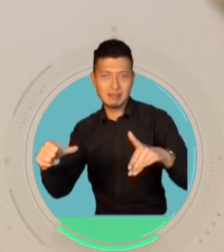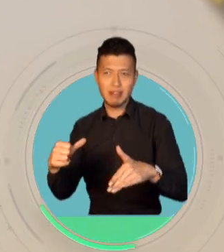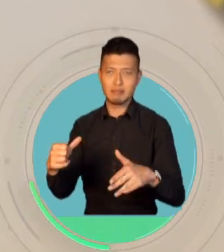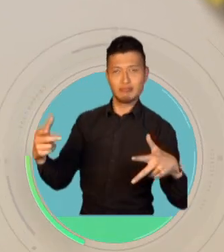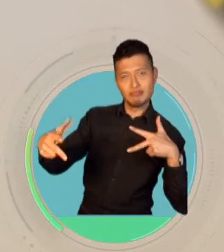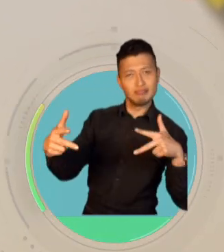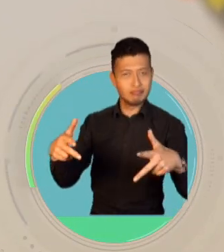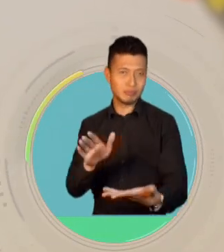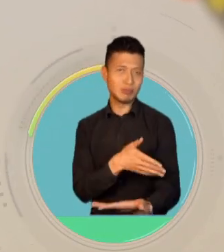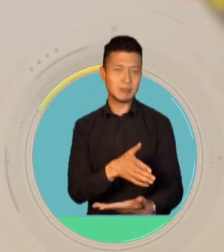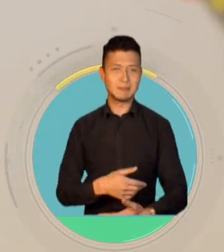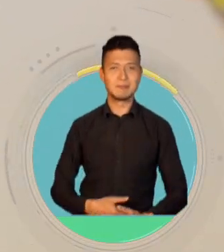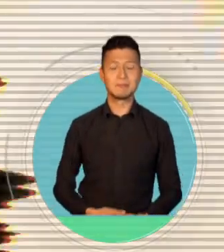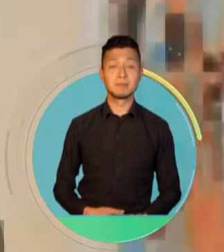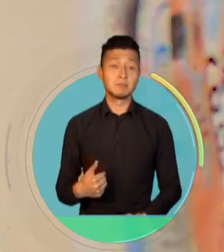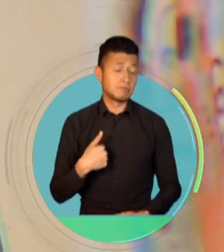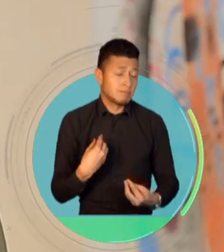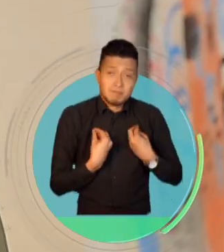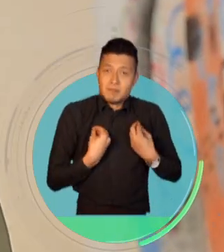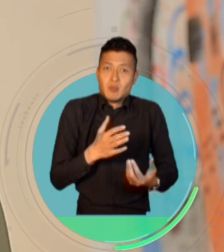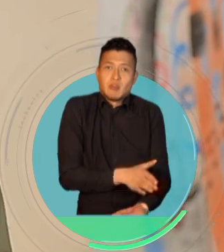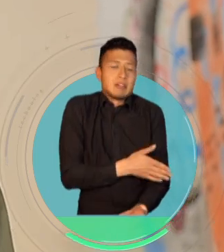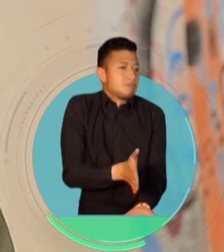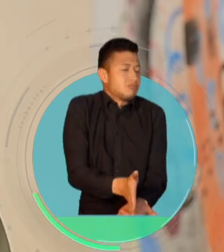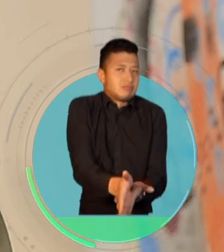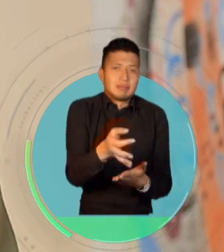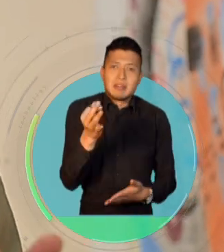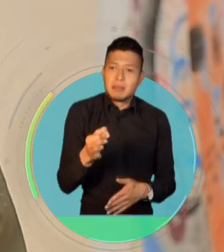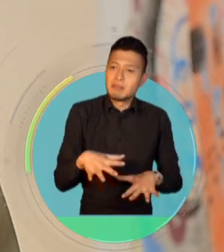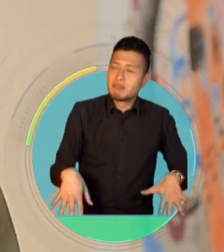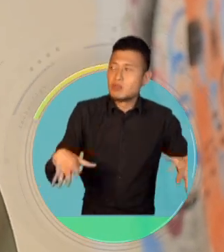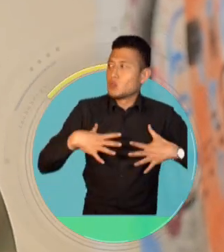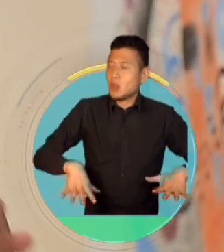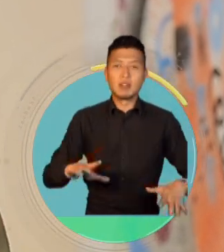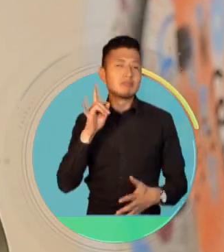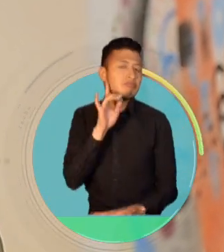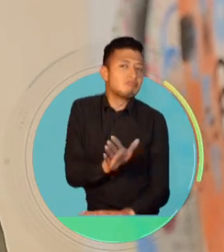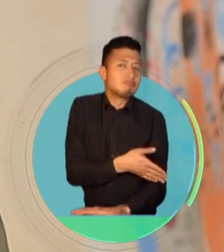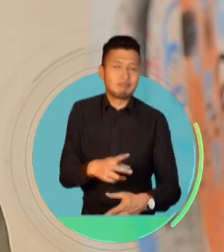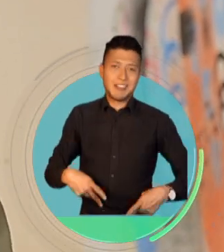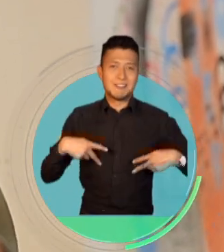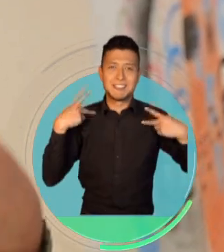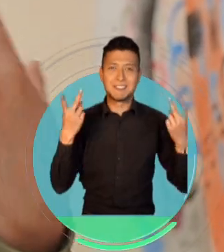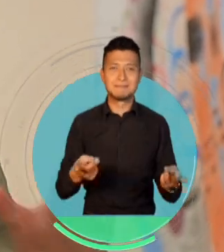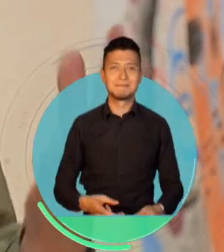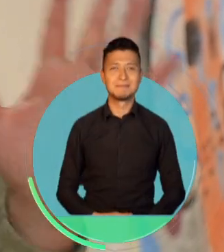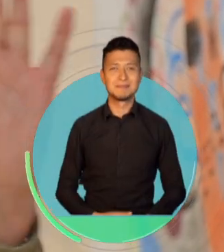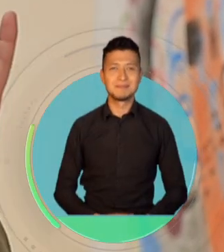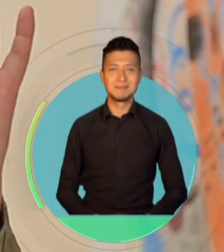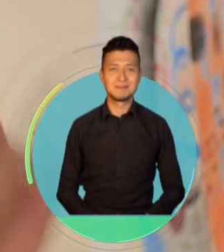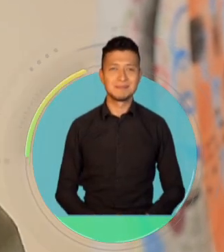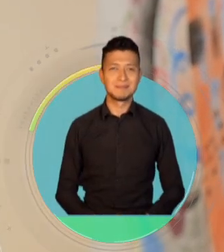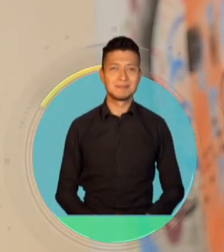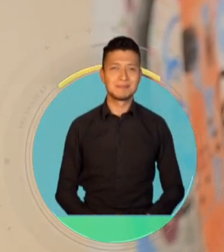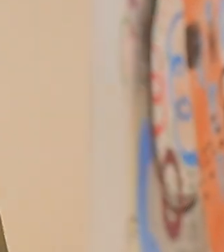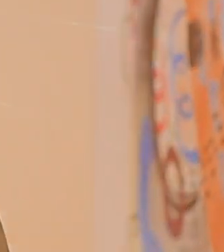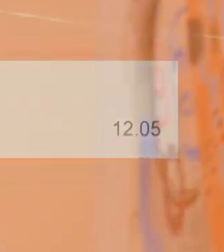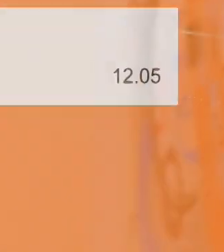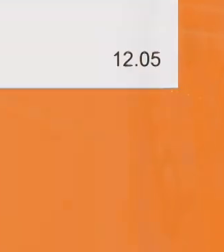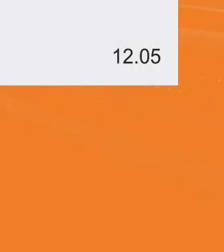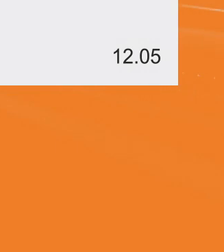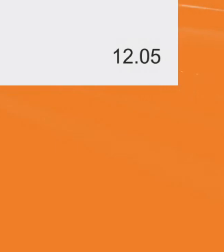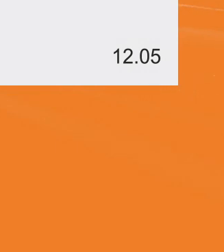baile y los dancehall y salsa yo vivo la música en todo momento Y en todo lugar es el mejor momento para escapar un poco de la